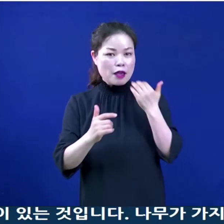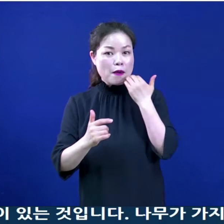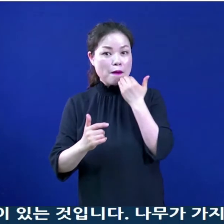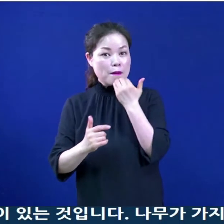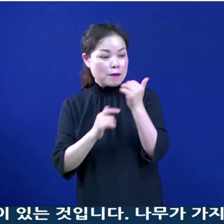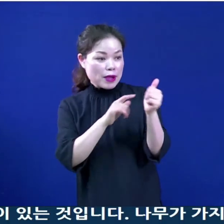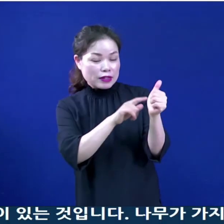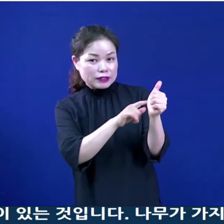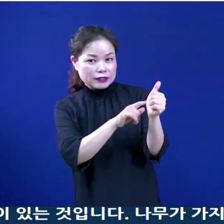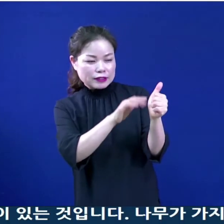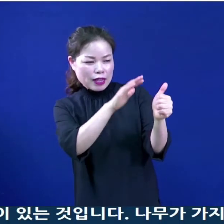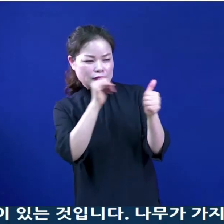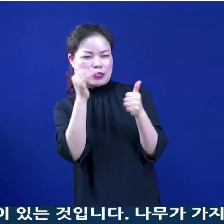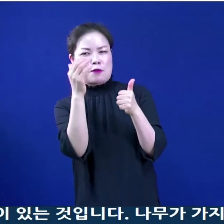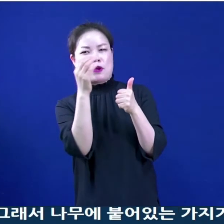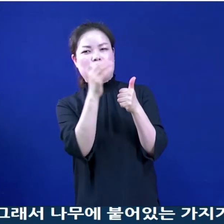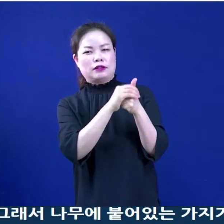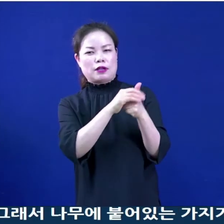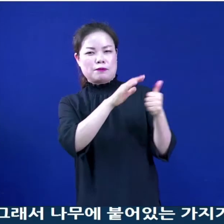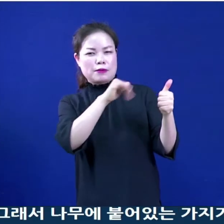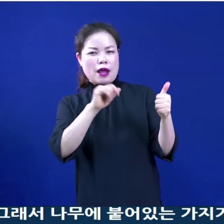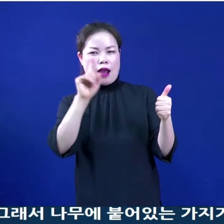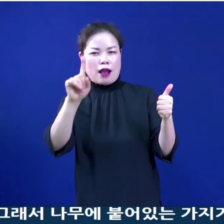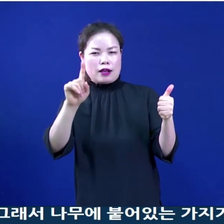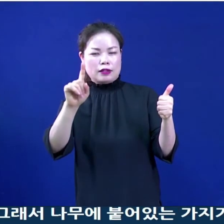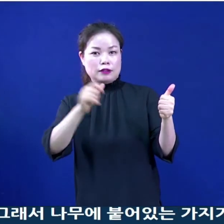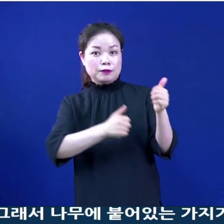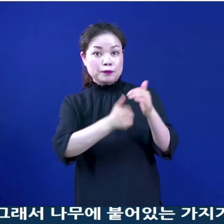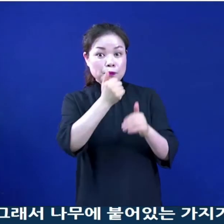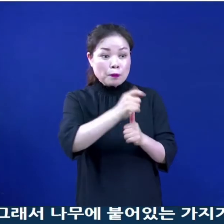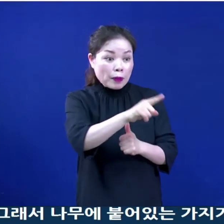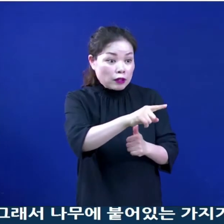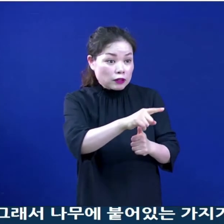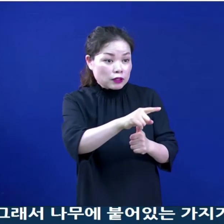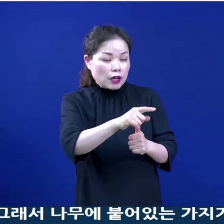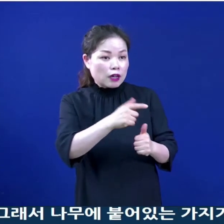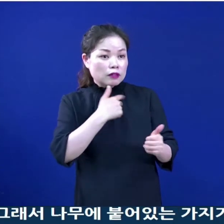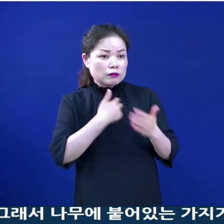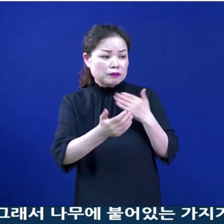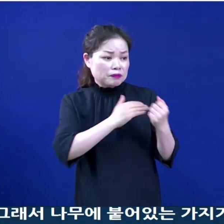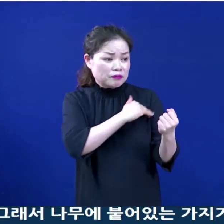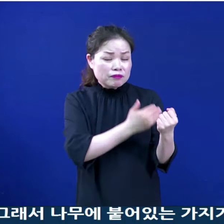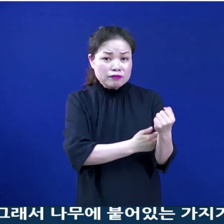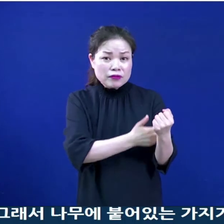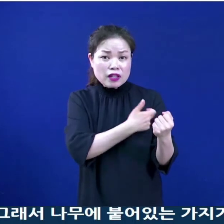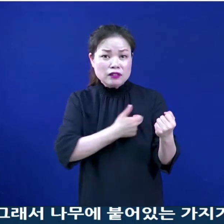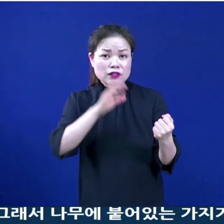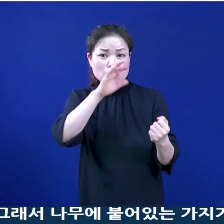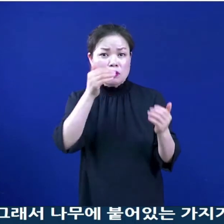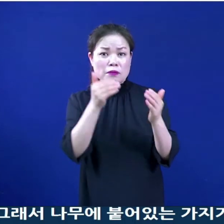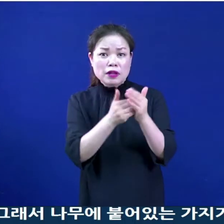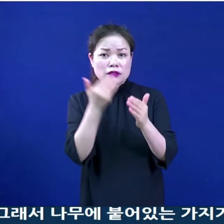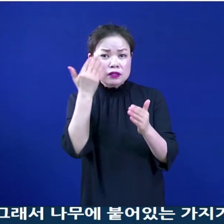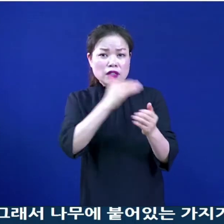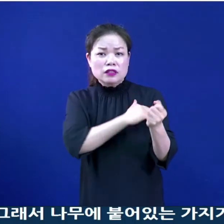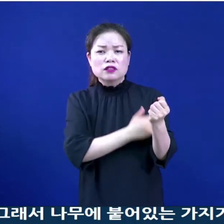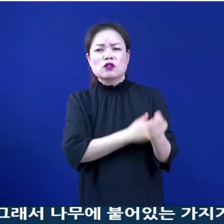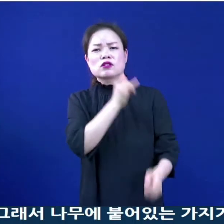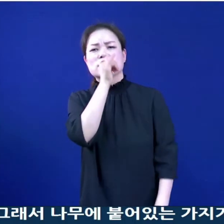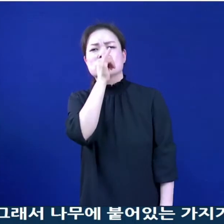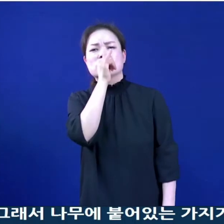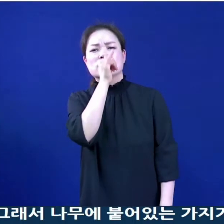베드로를 사명자로 부르시면서 딱 한 가지 점검합니다. 네가 학력이 있느냐? 네가 제자 훈련 마쳤느냐? 네가 좀 능력이